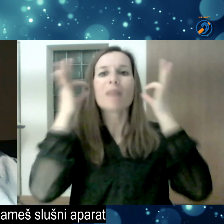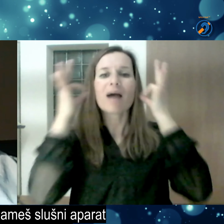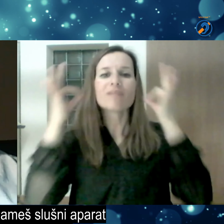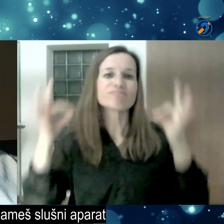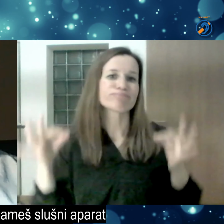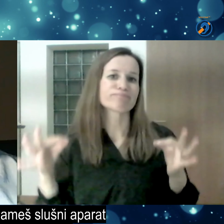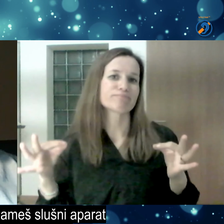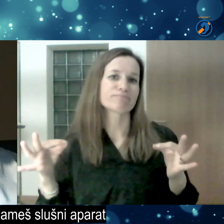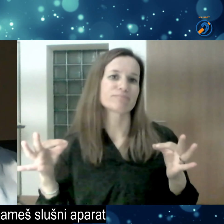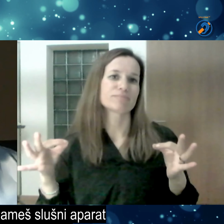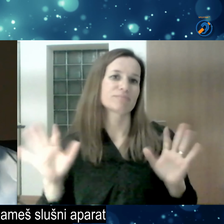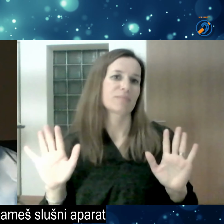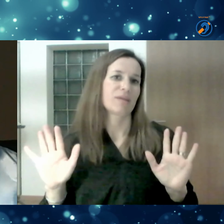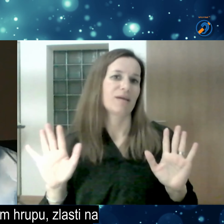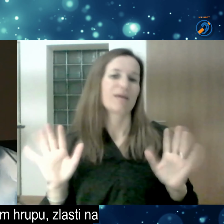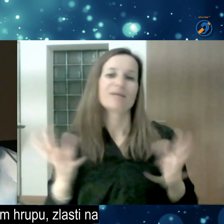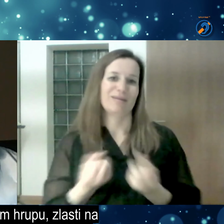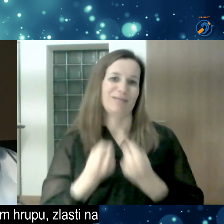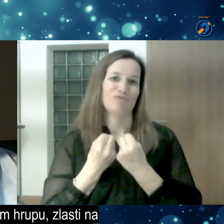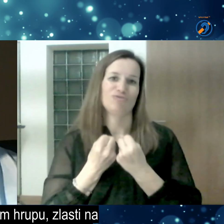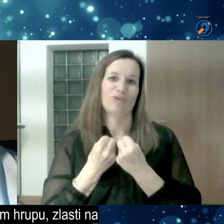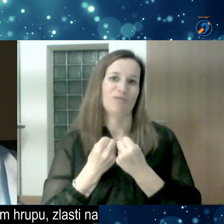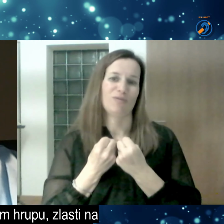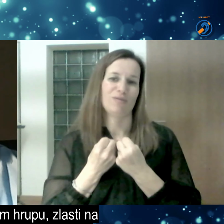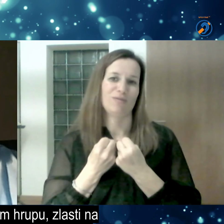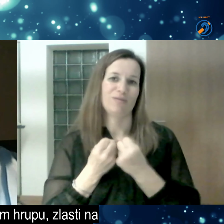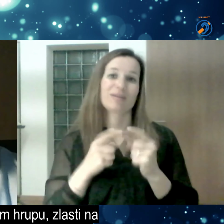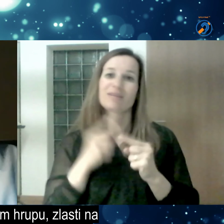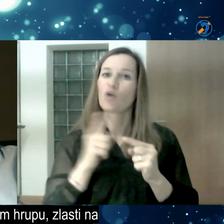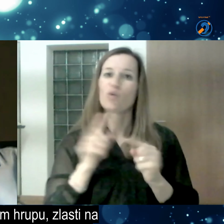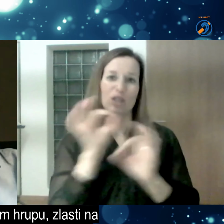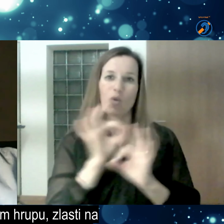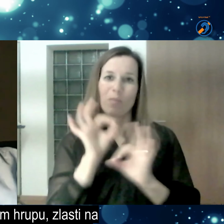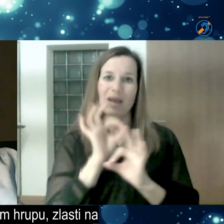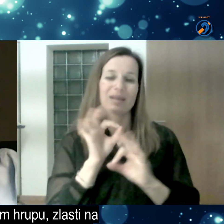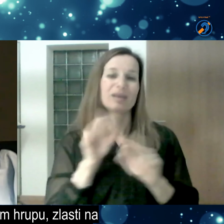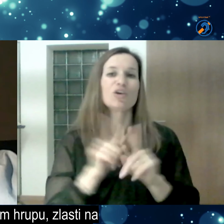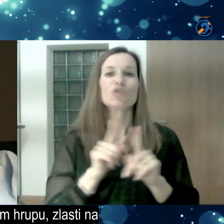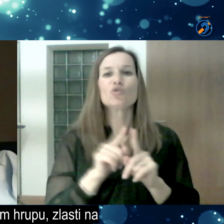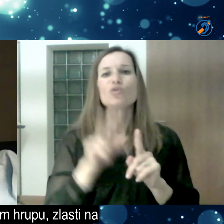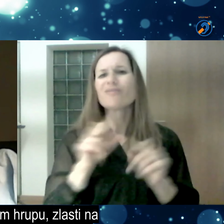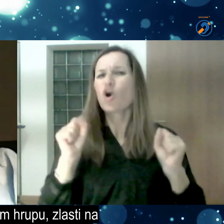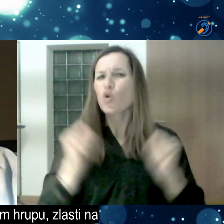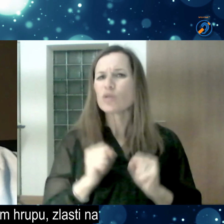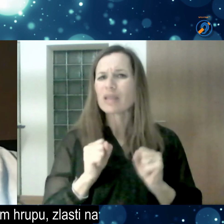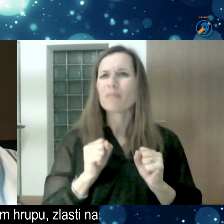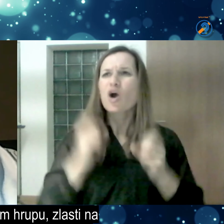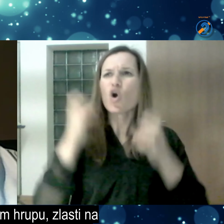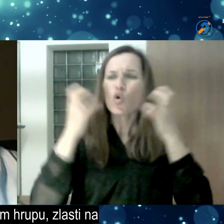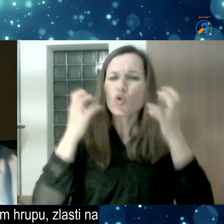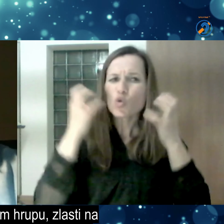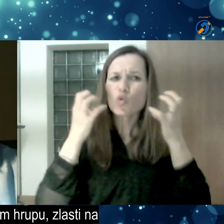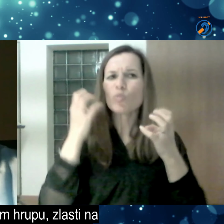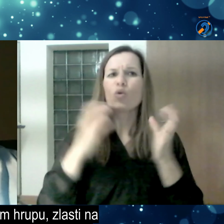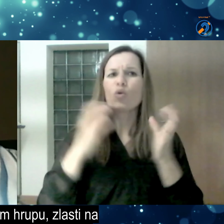aparat in zadeva je rešena. Tako ni nobenih, tudi v hudem hrupu, zlasti na kakšnih